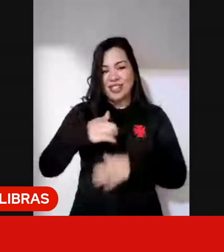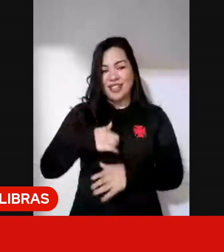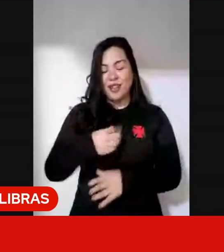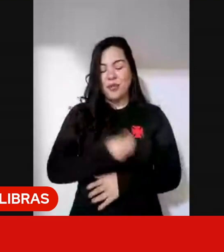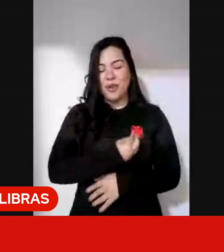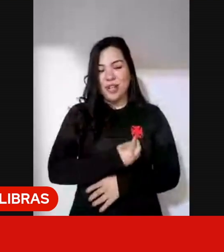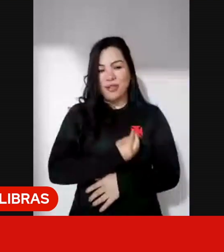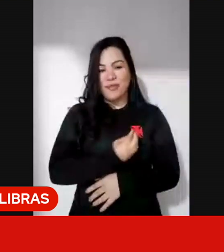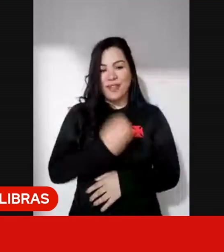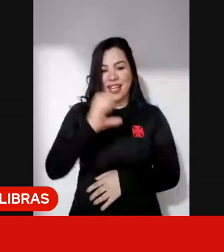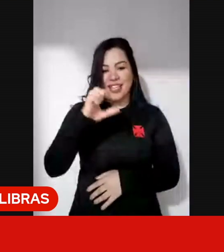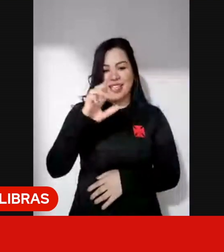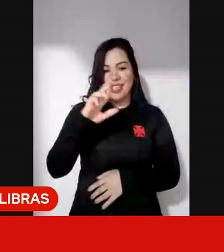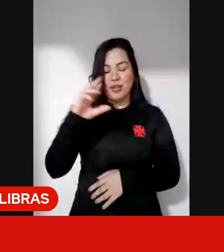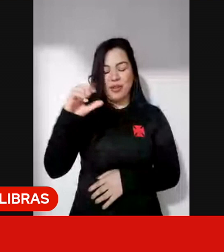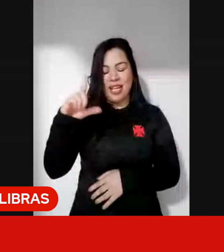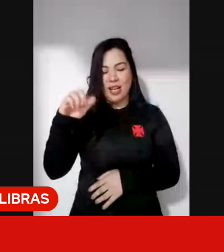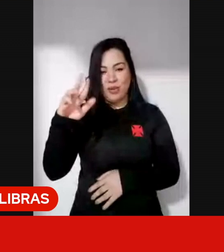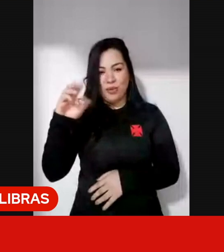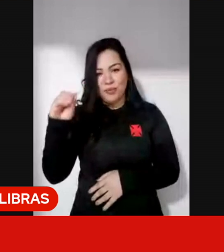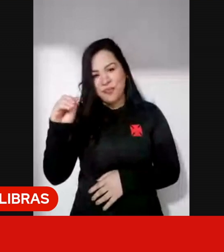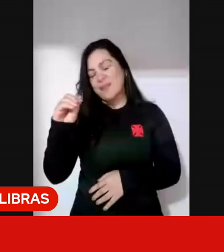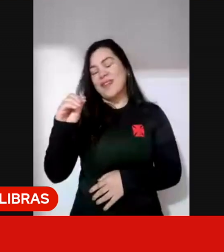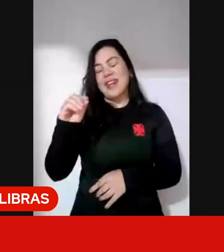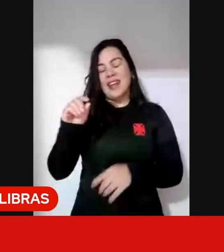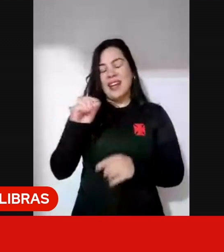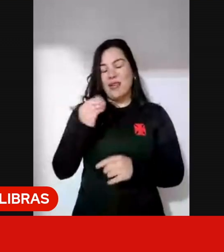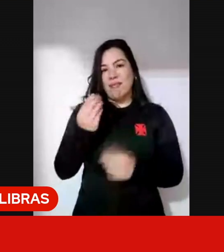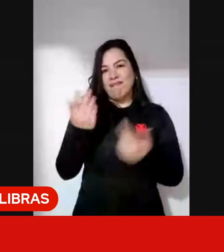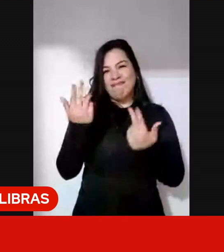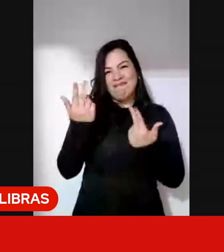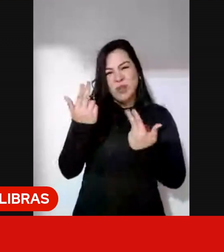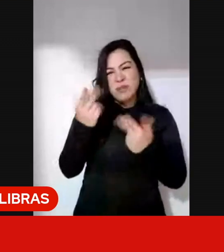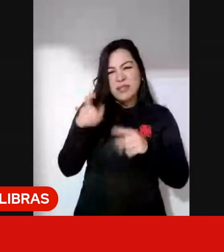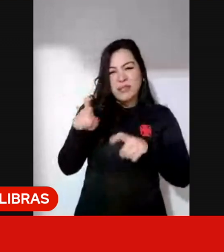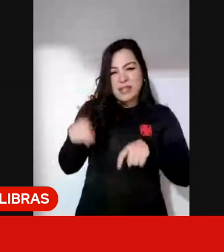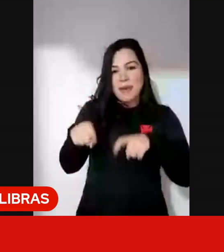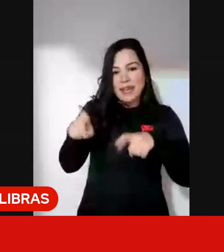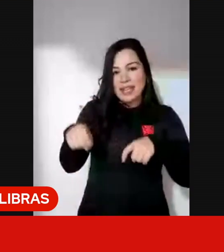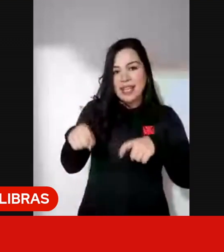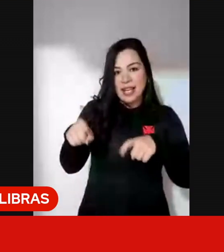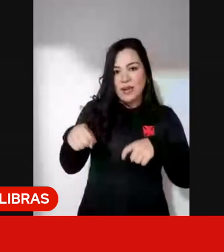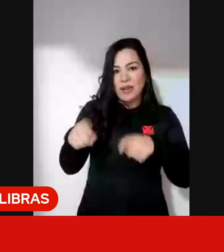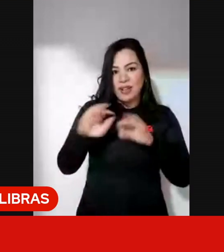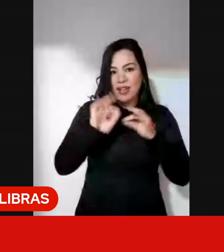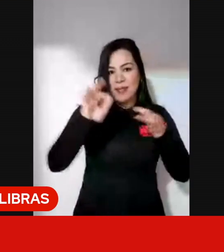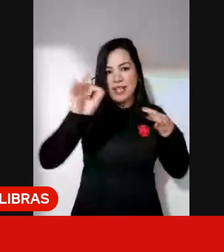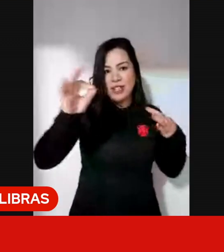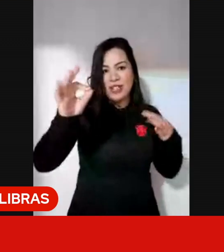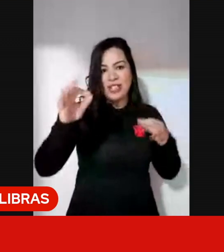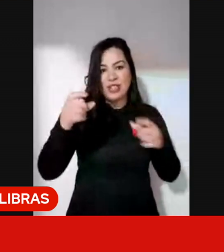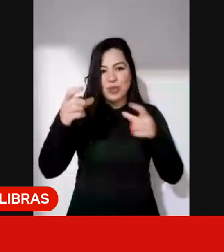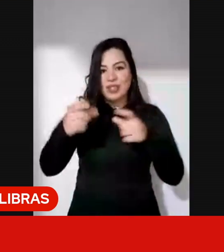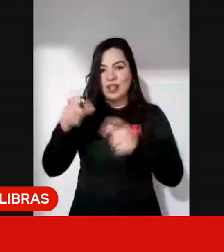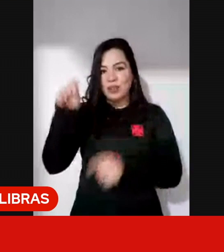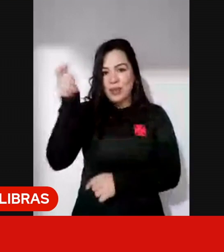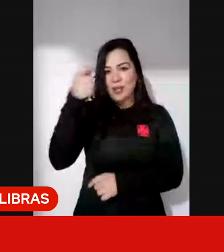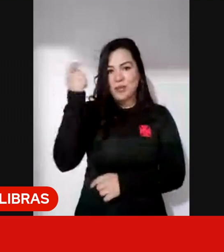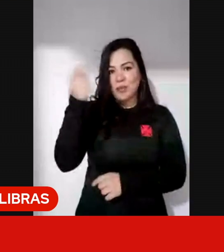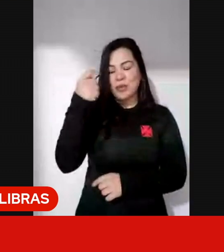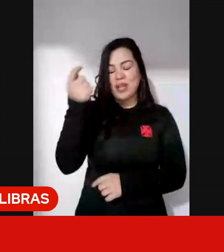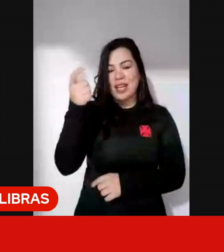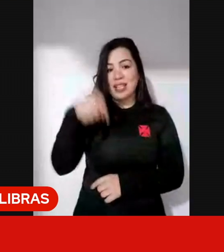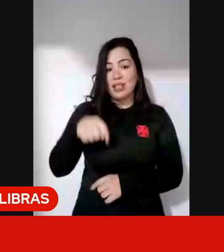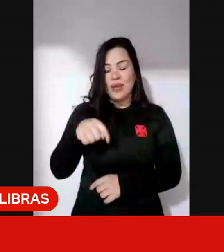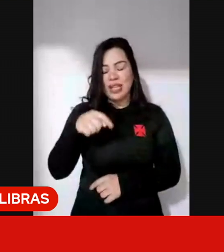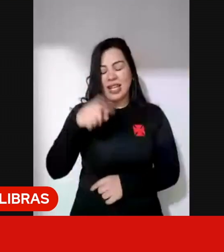cidade que eu moro, em Cerro Largo, é como se fosse meio que interior, é bem distante do centro mesmo